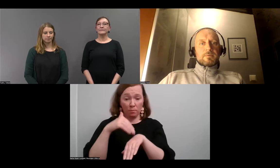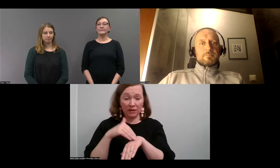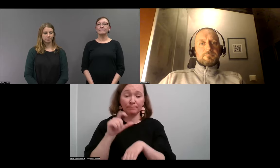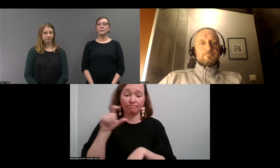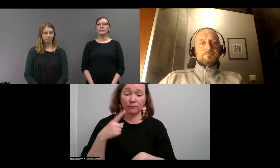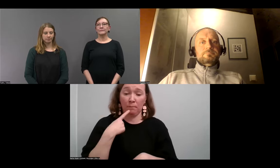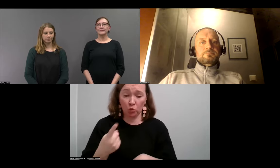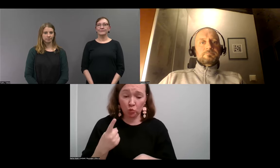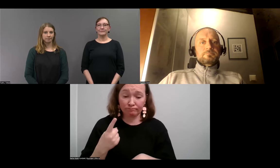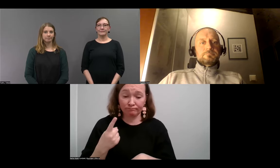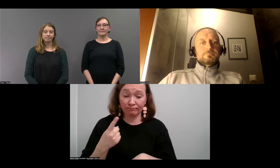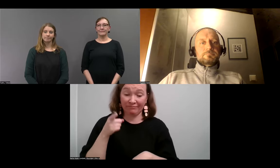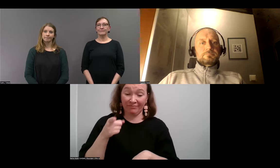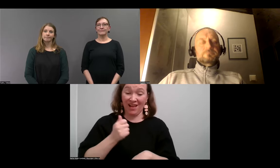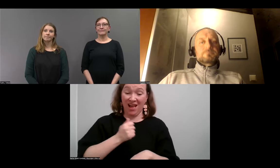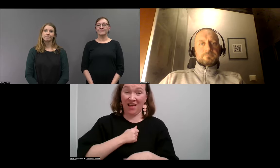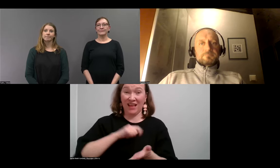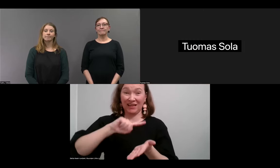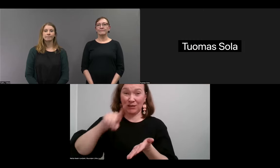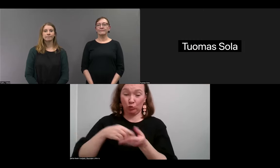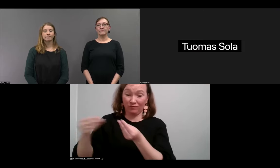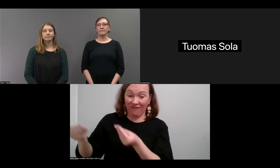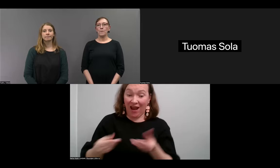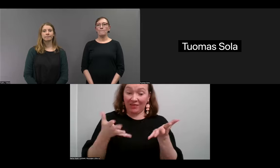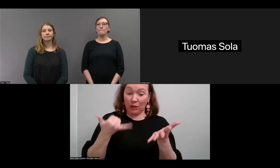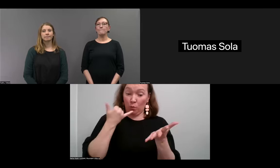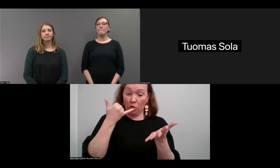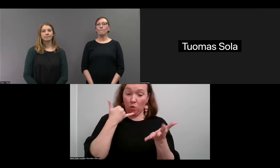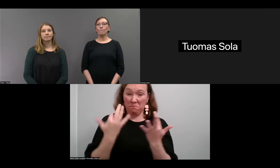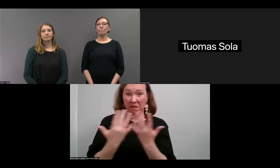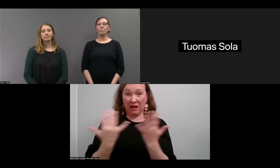Viiton vielä chatin puolelta kommentin. Siinä sanotaan, että